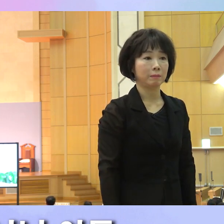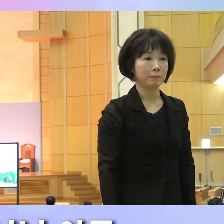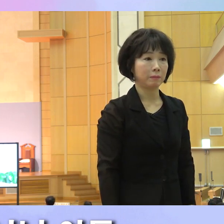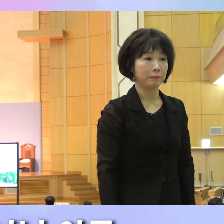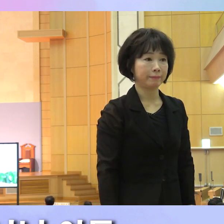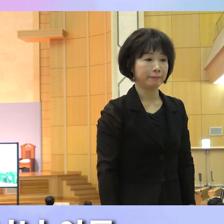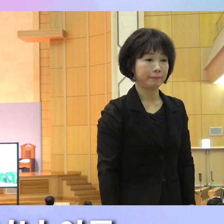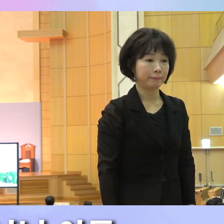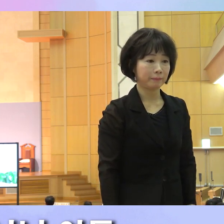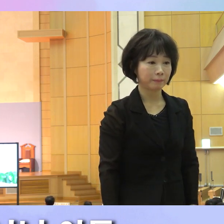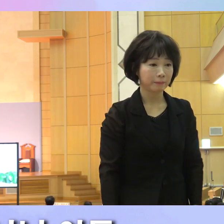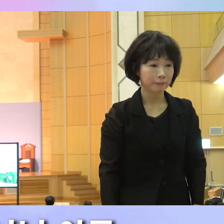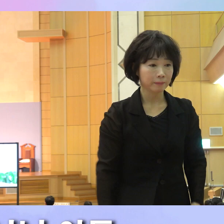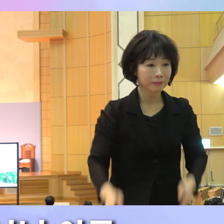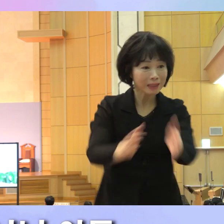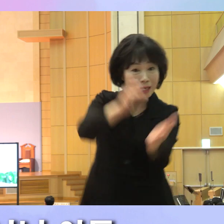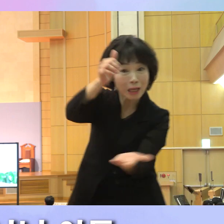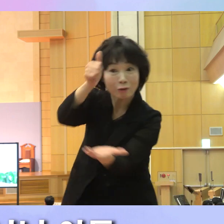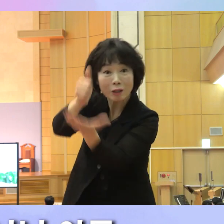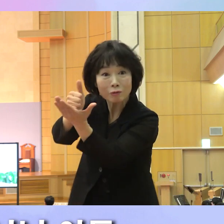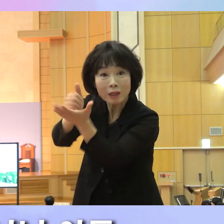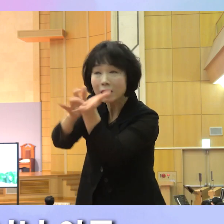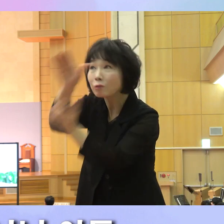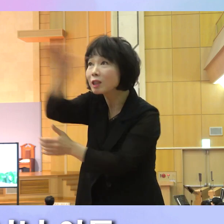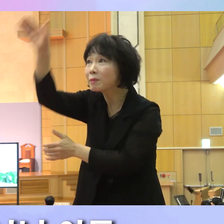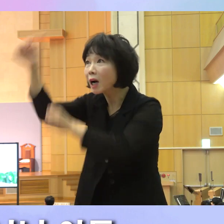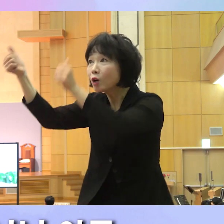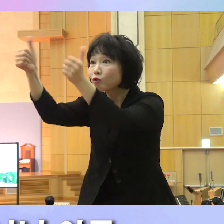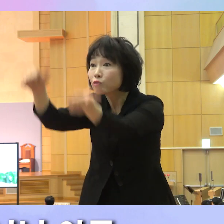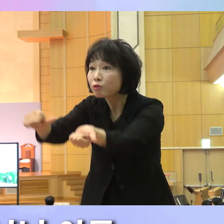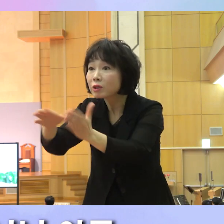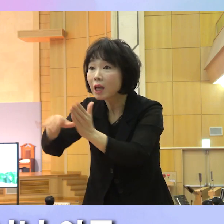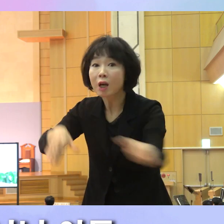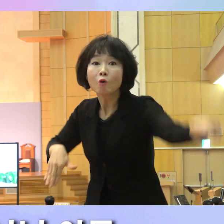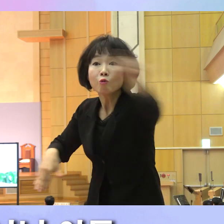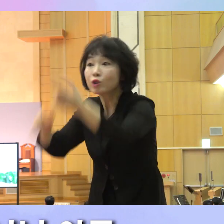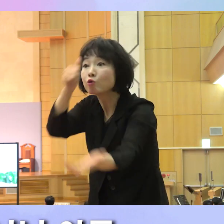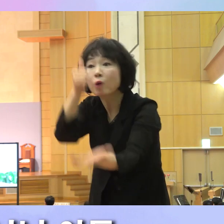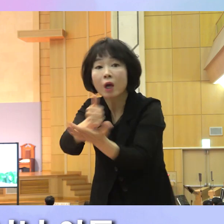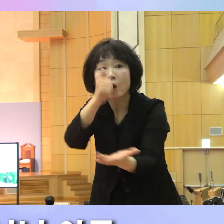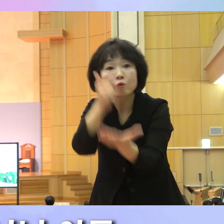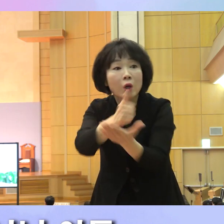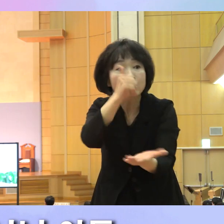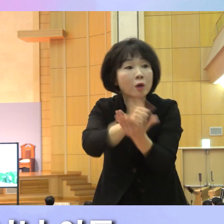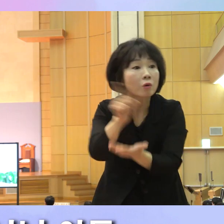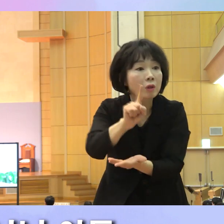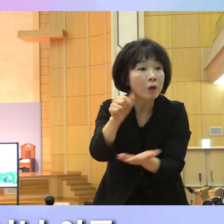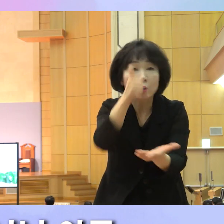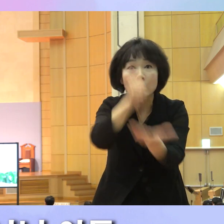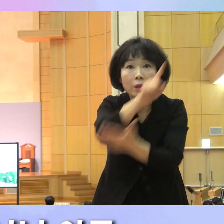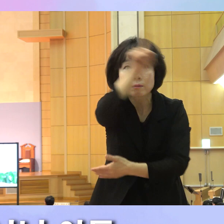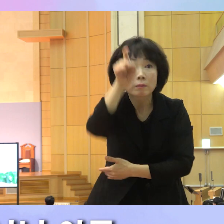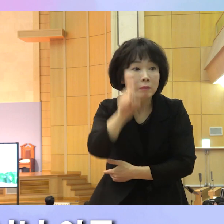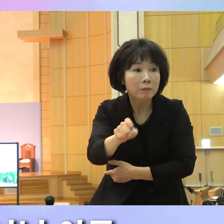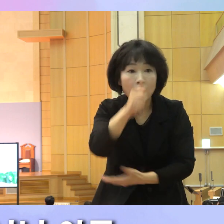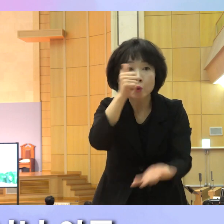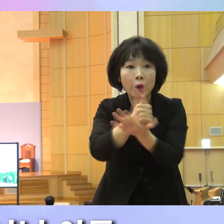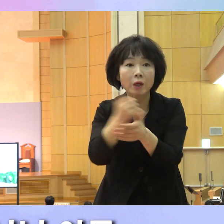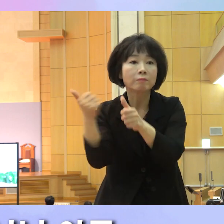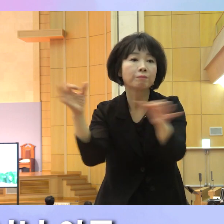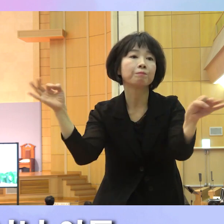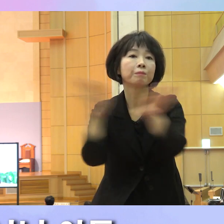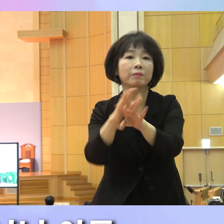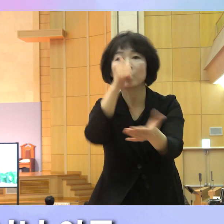예수님이 십자가에 죽을 때 우리 죄가 죽은 것이고 예수님이 살아날 때 우리가 의가 살아났다는 것을 마음에